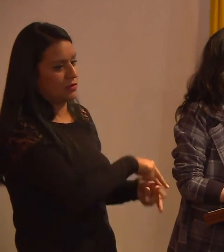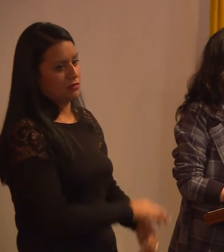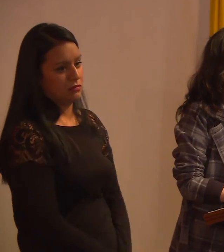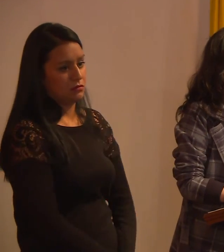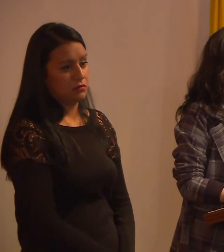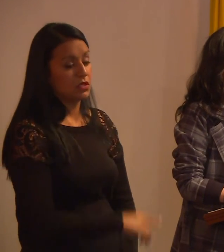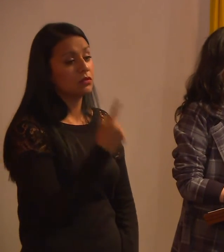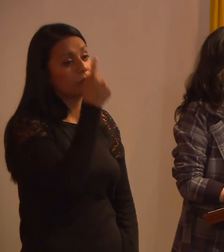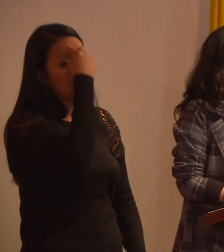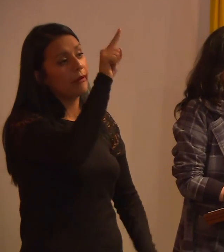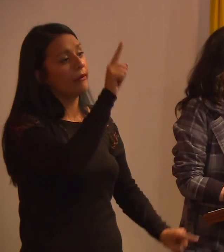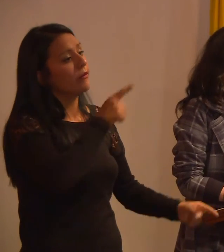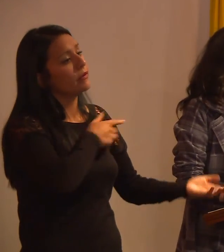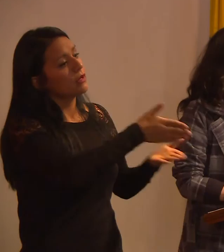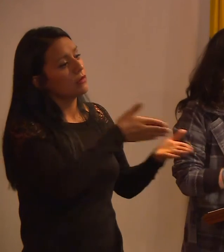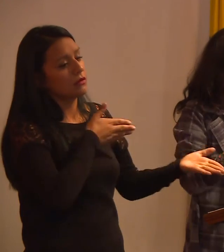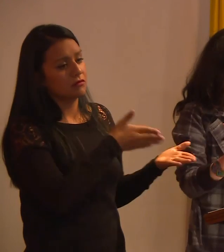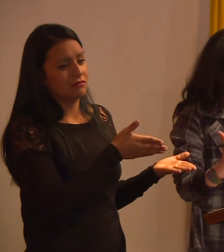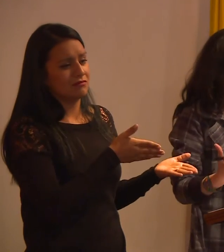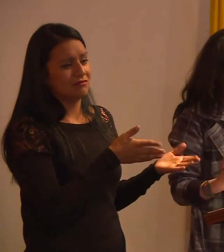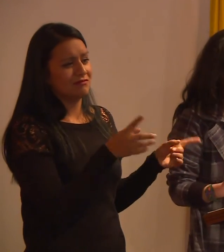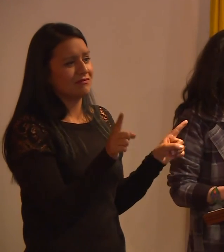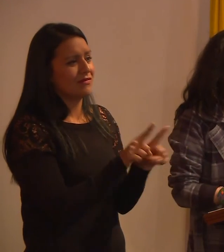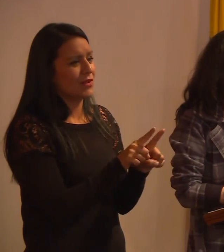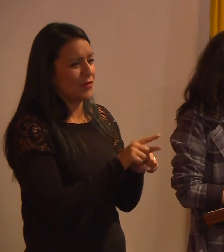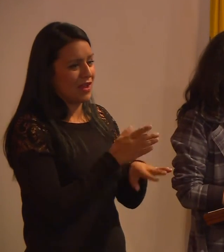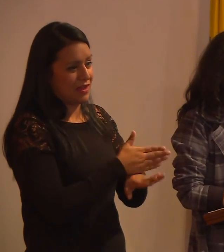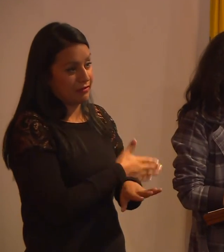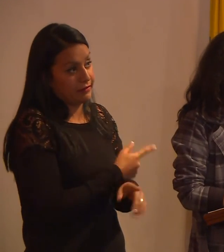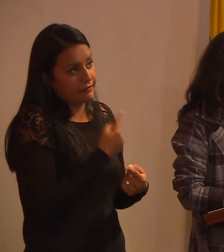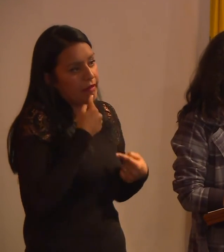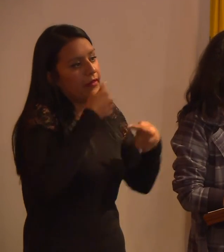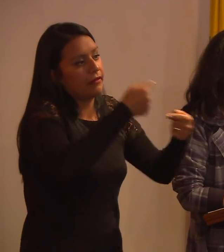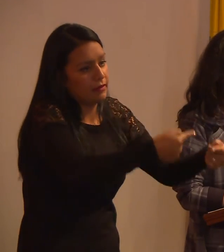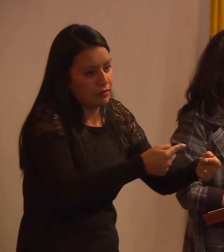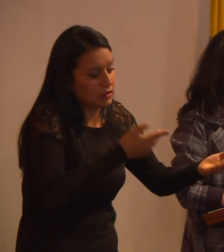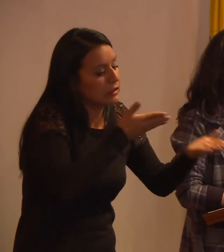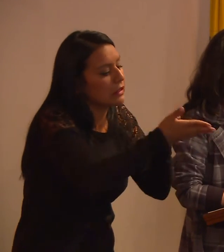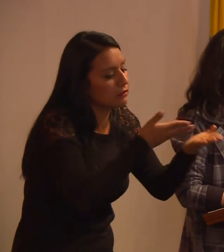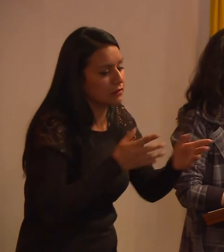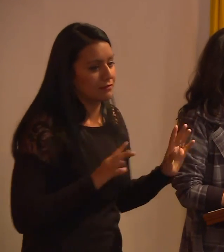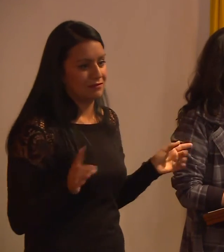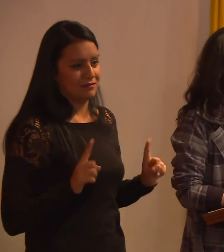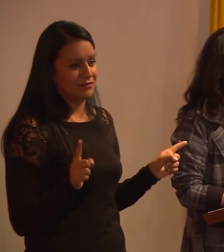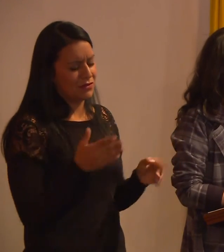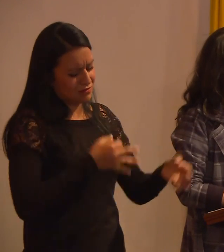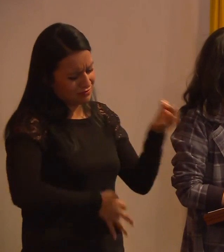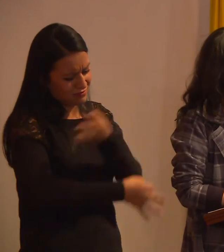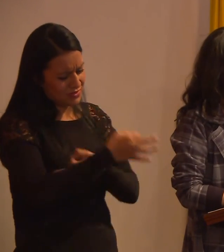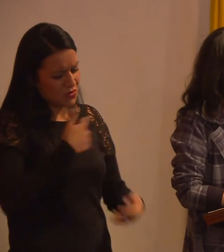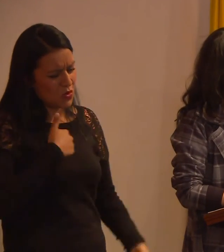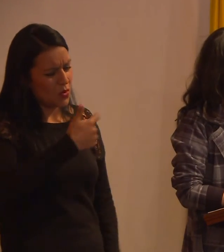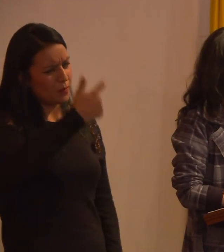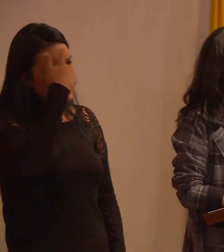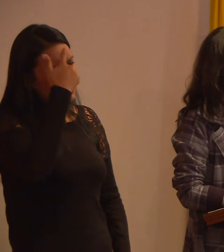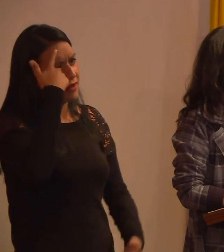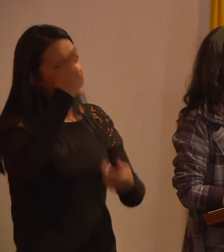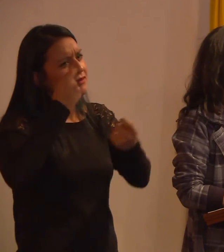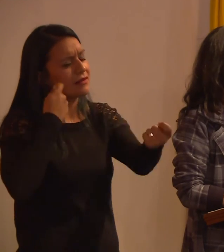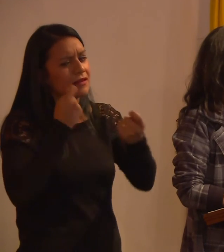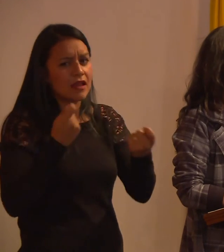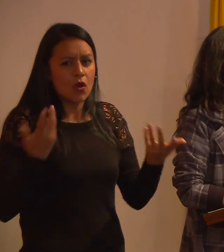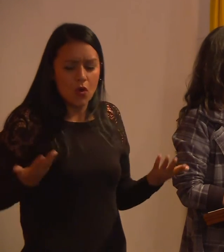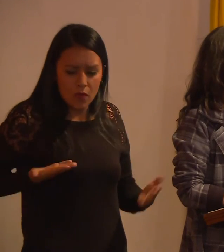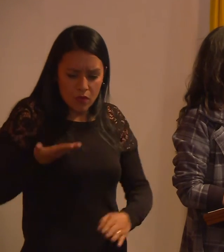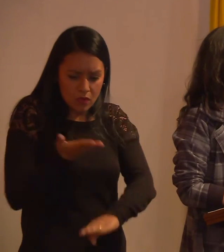venta de servicios, digamos como se ha expresado, sino que lo que hemos hecho es pensar campos estratégicos en